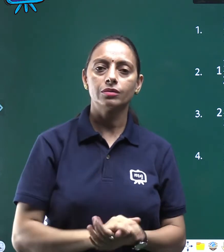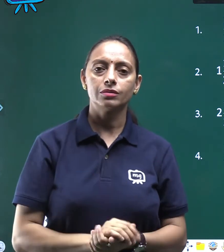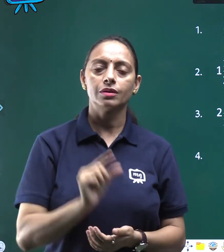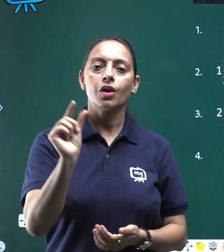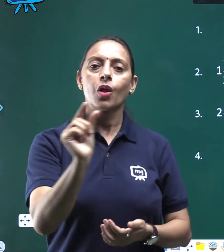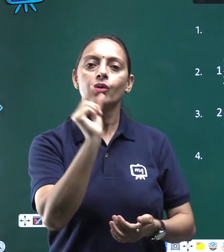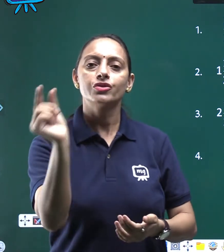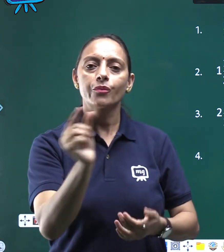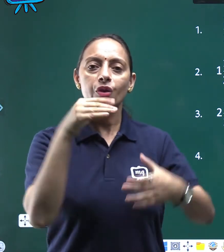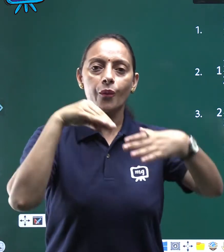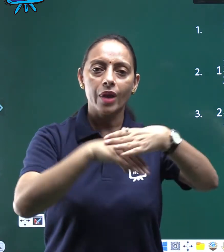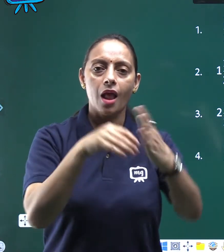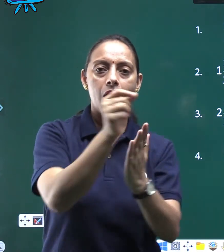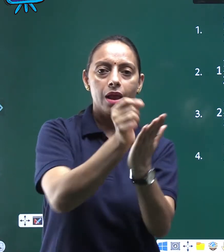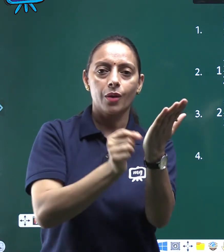शब्दों में लिखो।